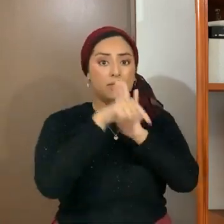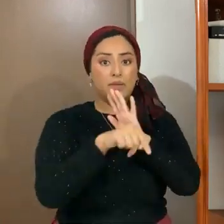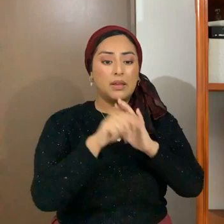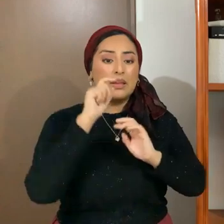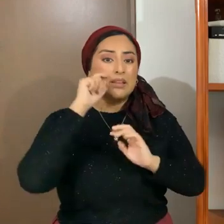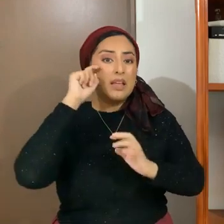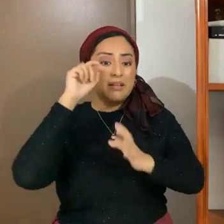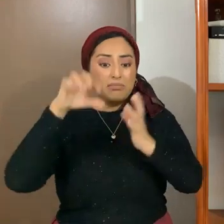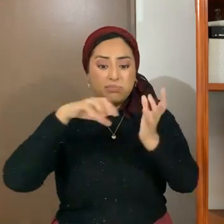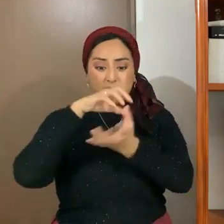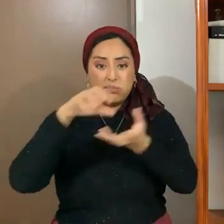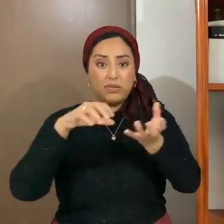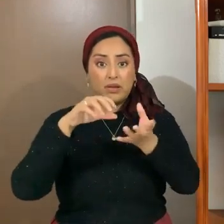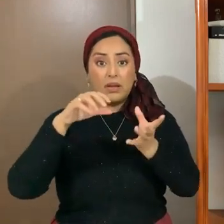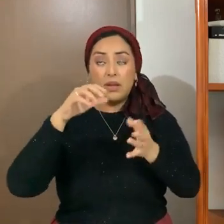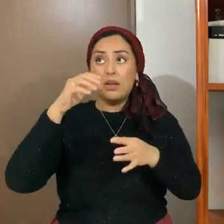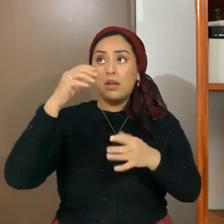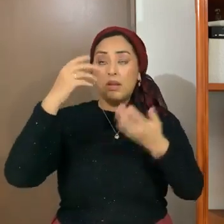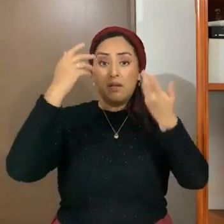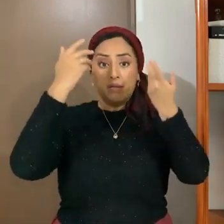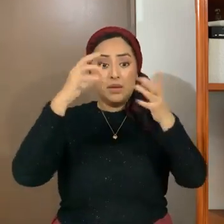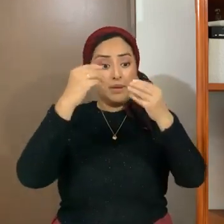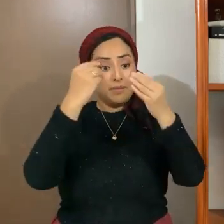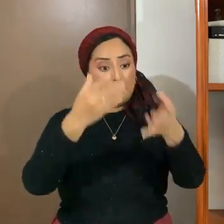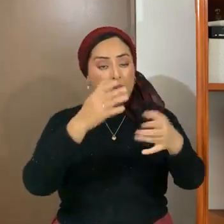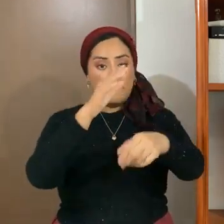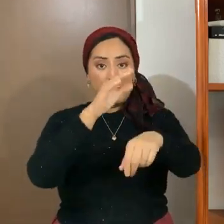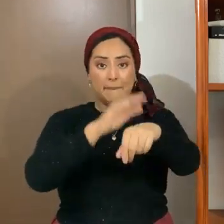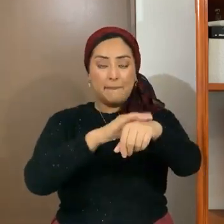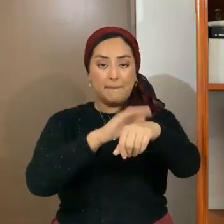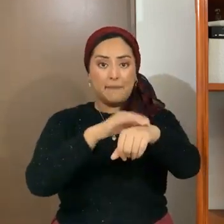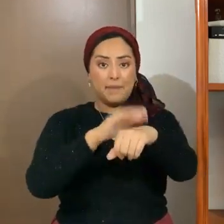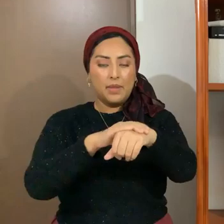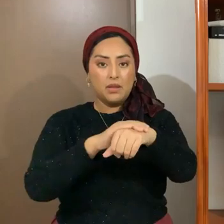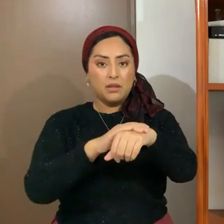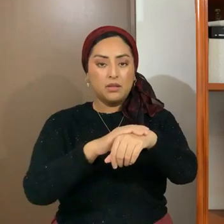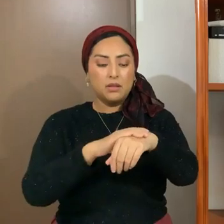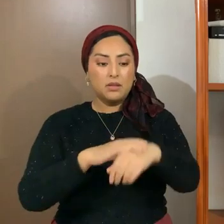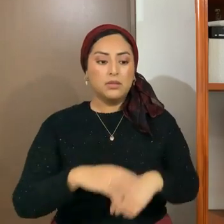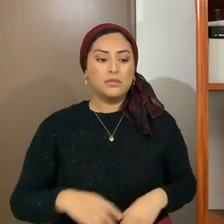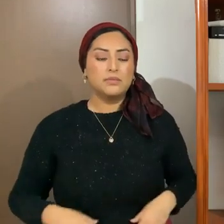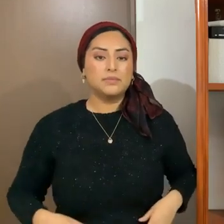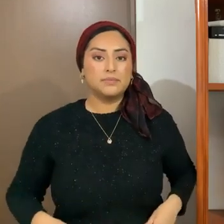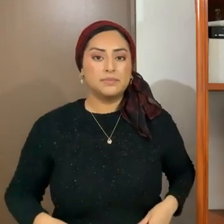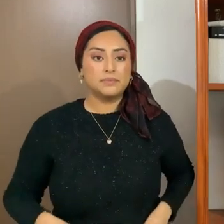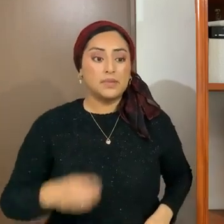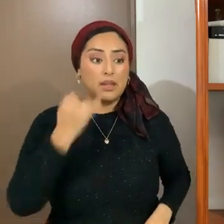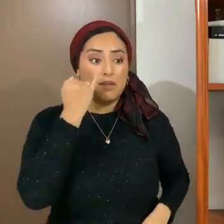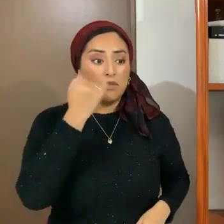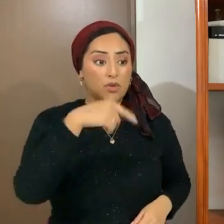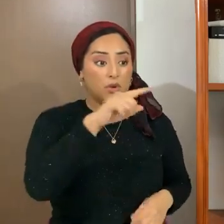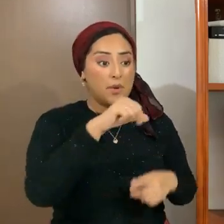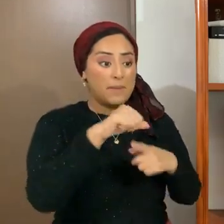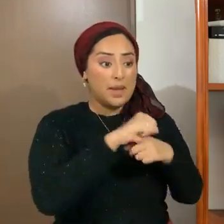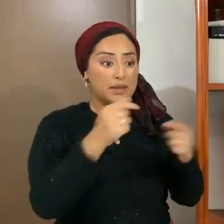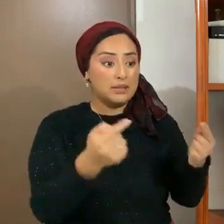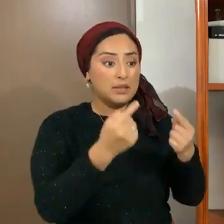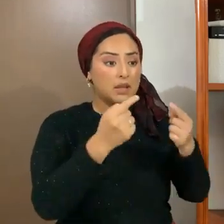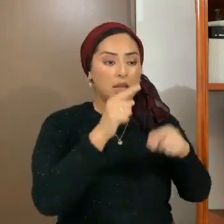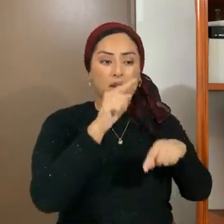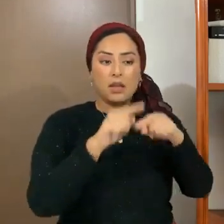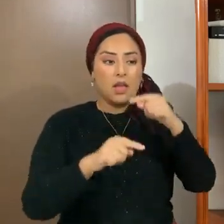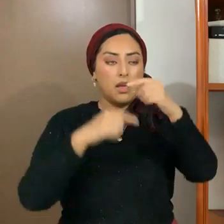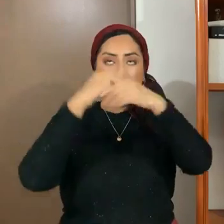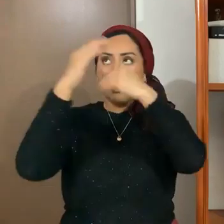cosas semejantes a estas, de las cuales ya os amonesto, como ya os lo he dicho antes, que los que practican tales cosas